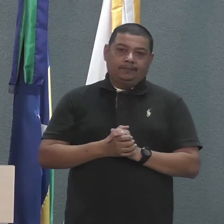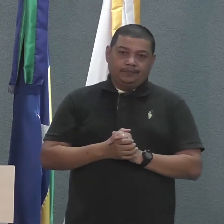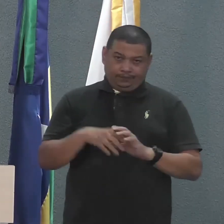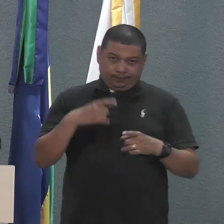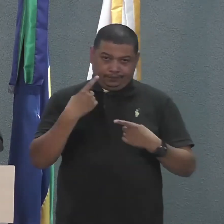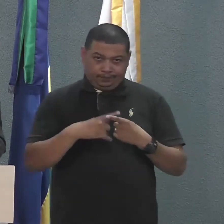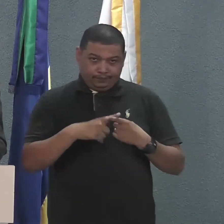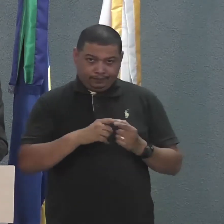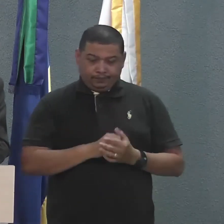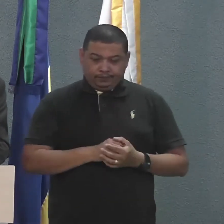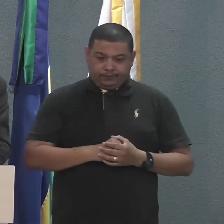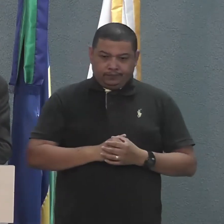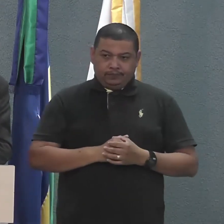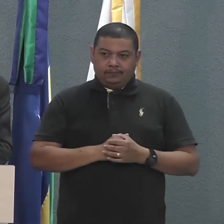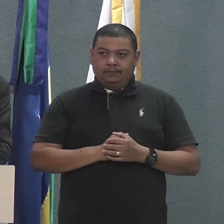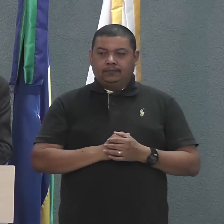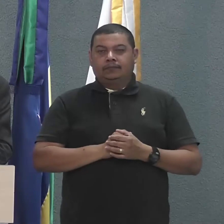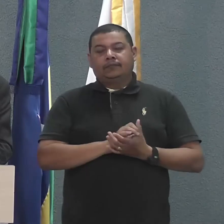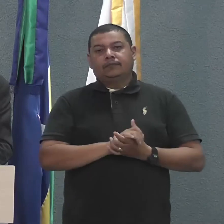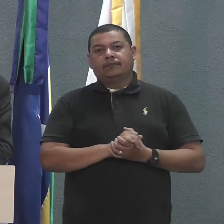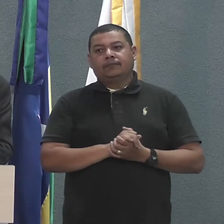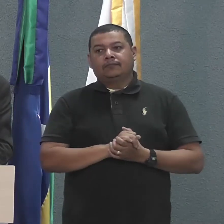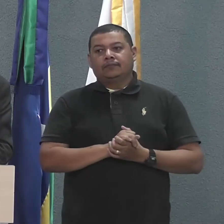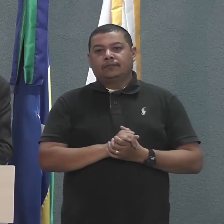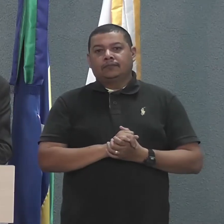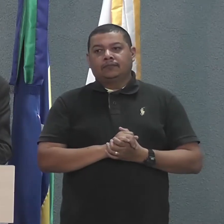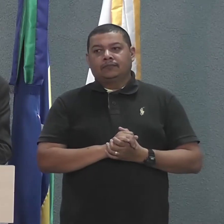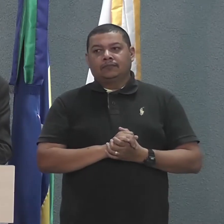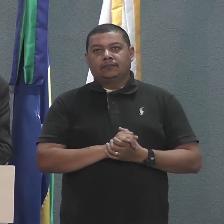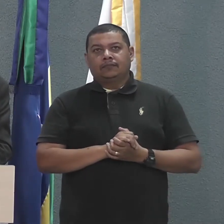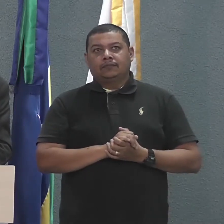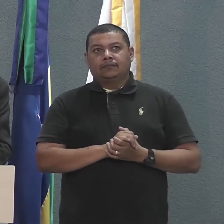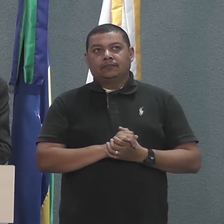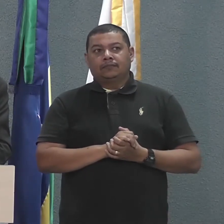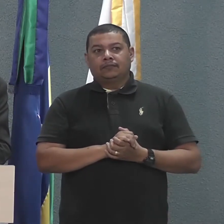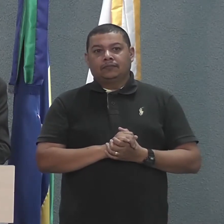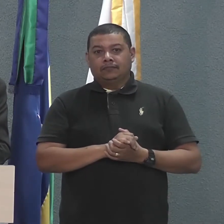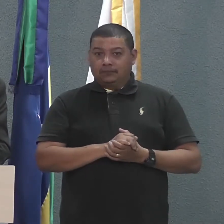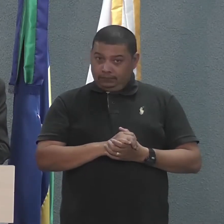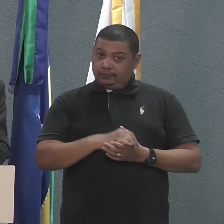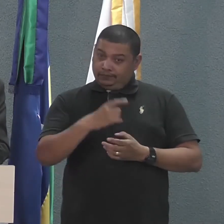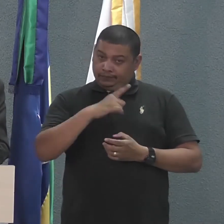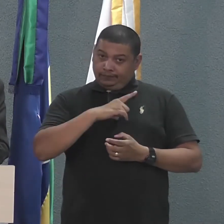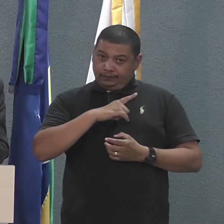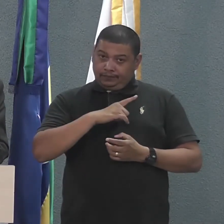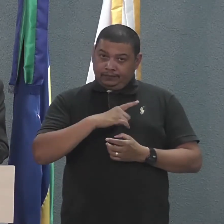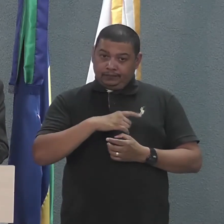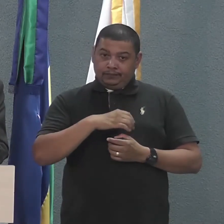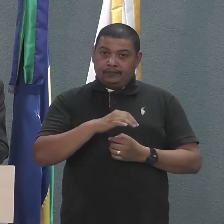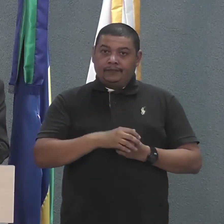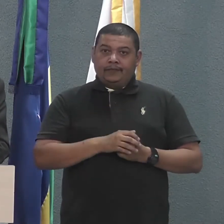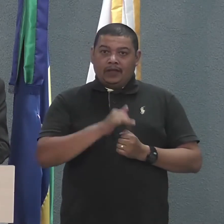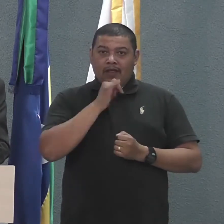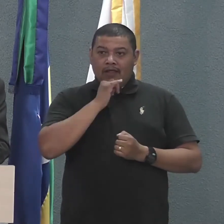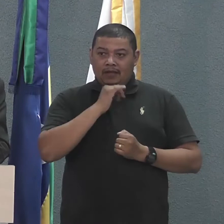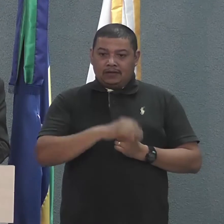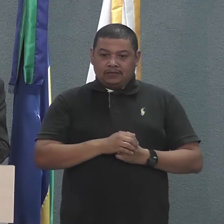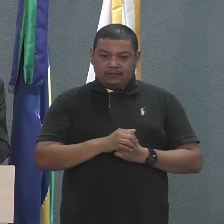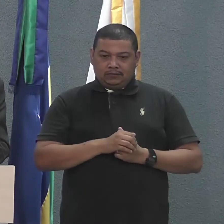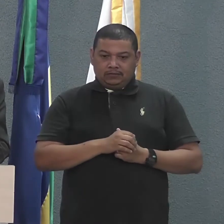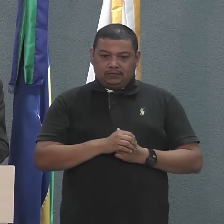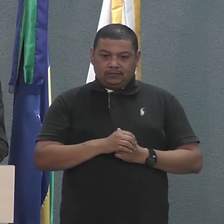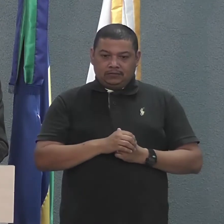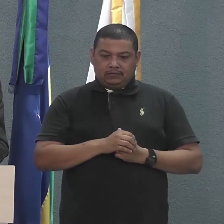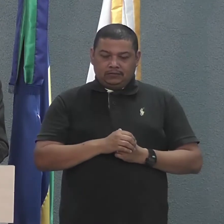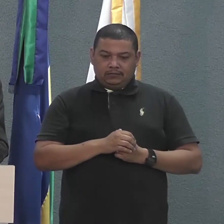Porque, nesse sentido, se faz funcionar um motor gerador, mas vai que dá um problema, você perde o lote de centenas